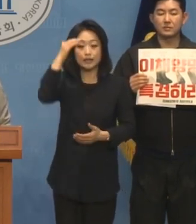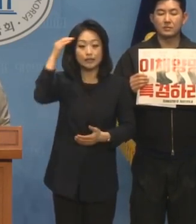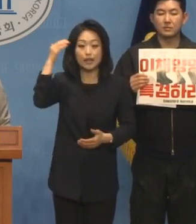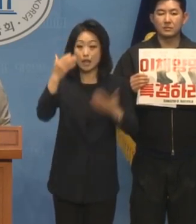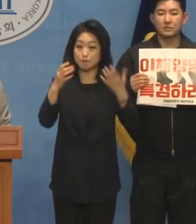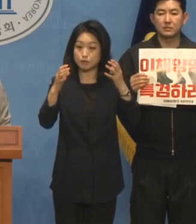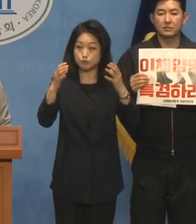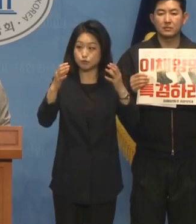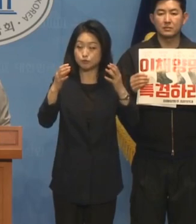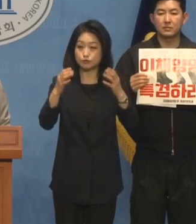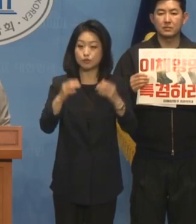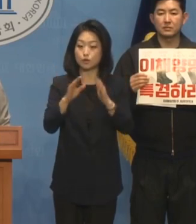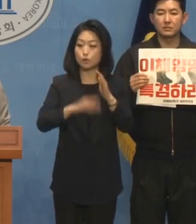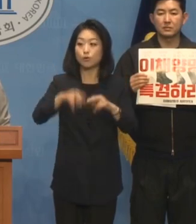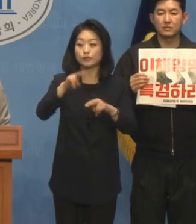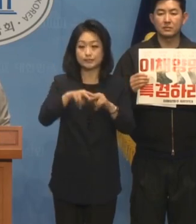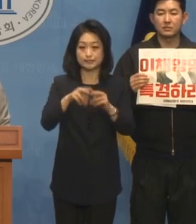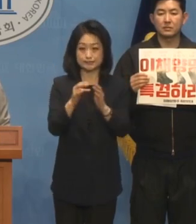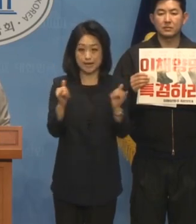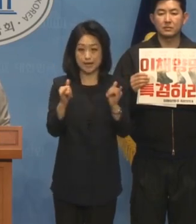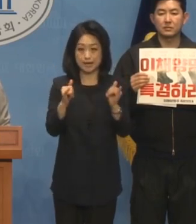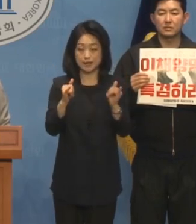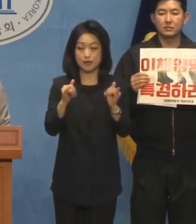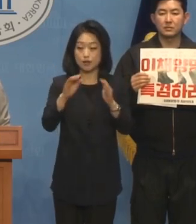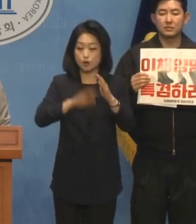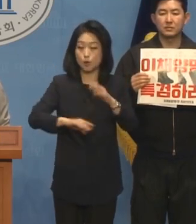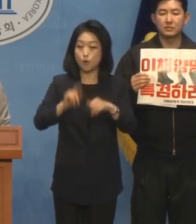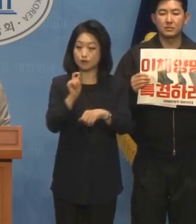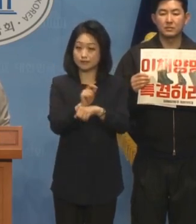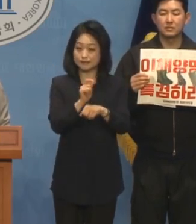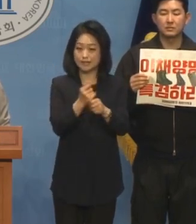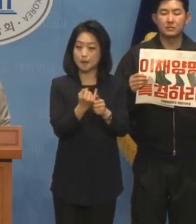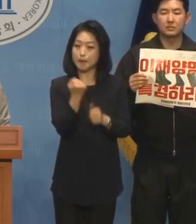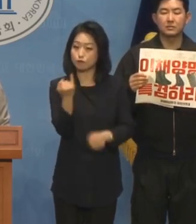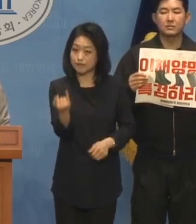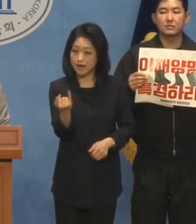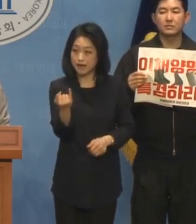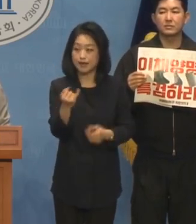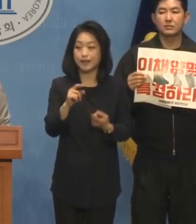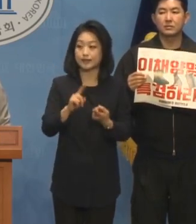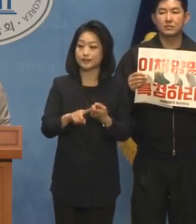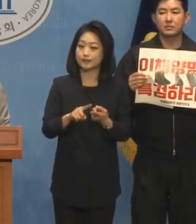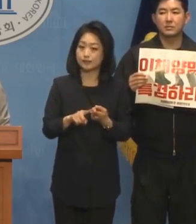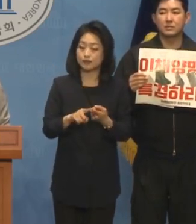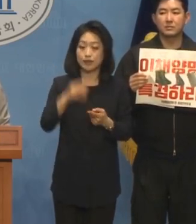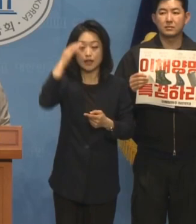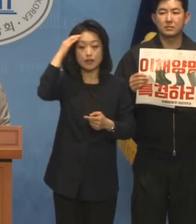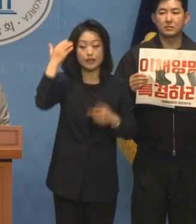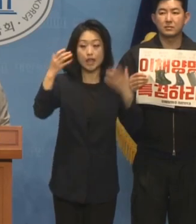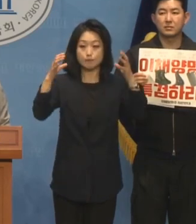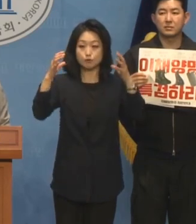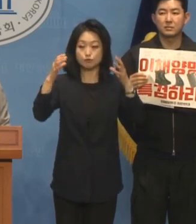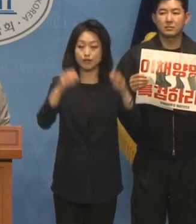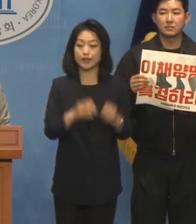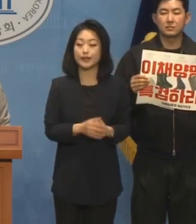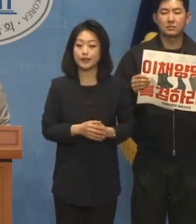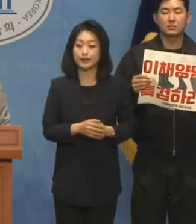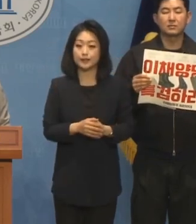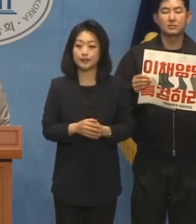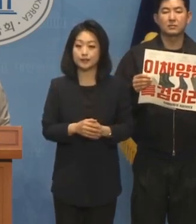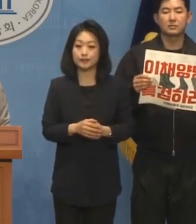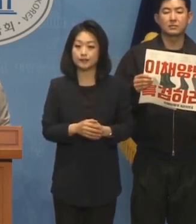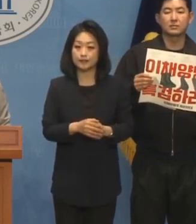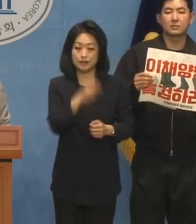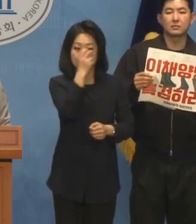대한민국에서 공직자 그리고 공직자 배우자에 대해서 대한민국 사법 책에는